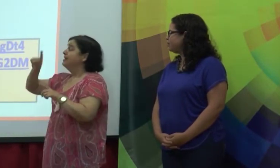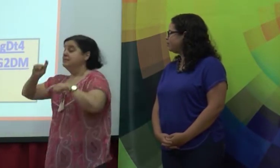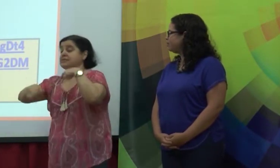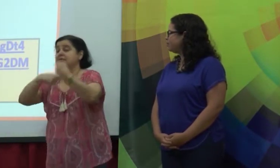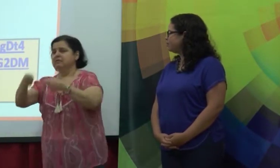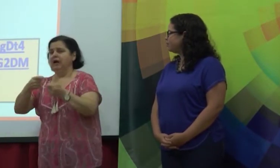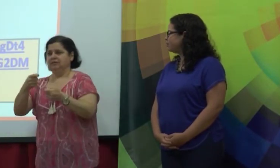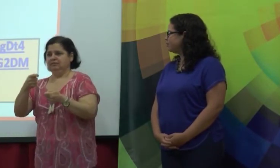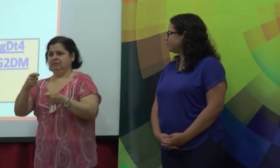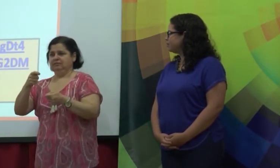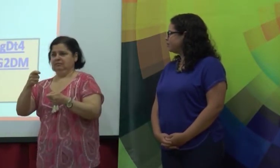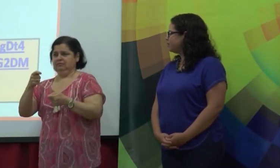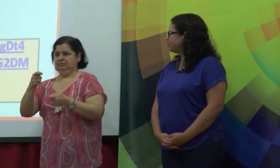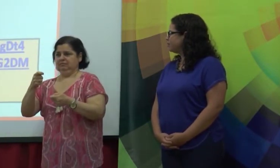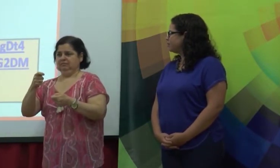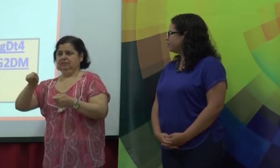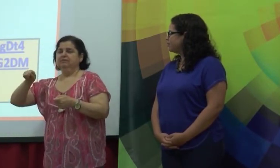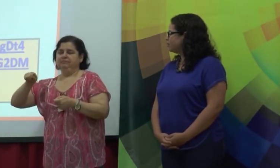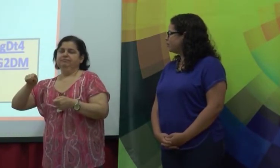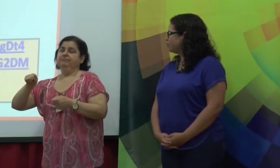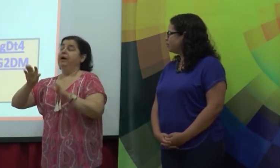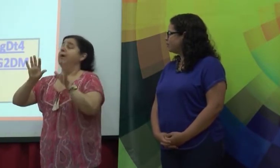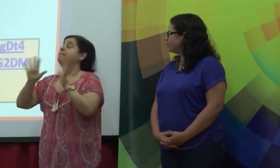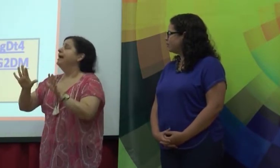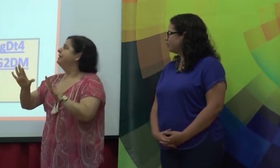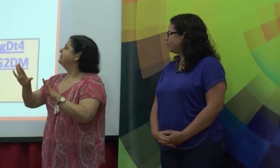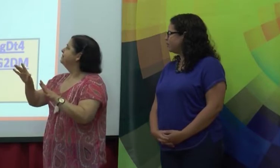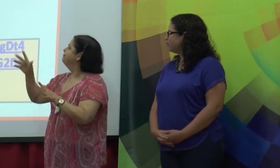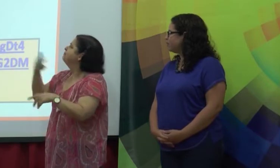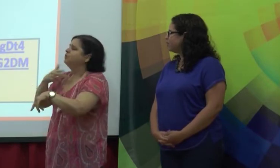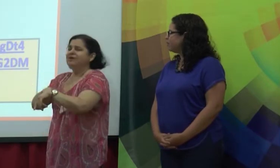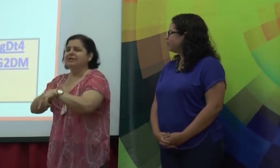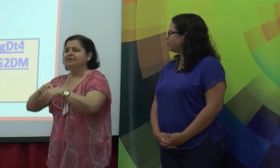Bom, existem alguns sinais específicos.